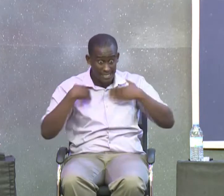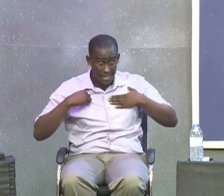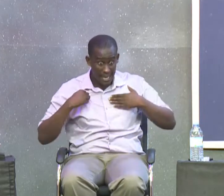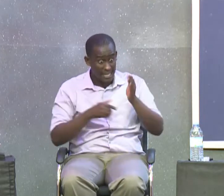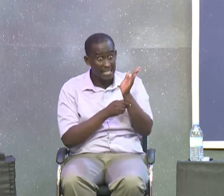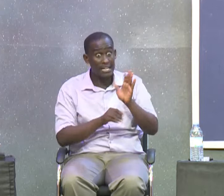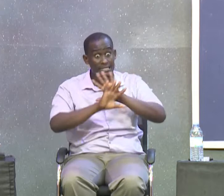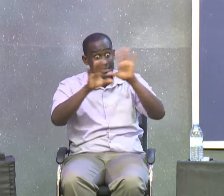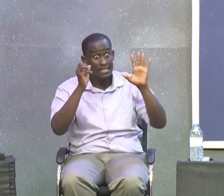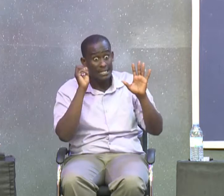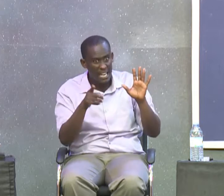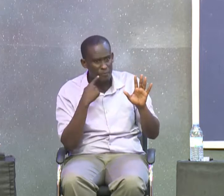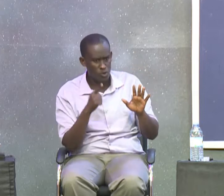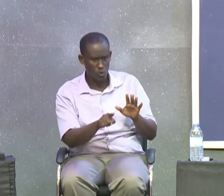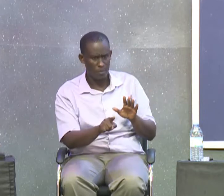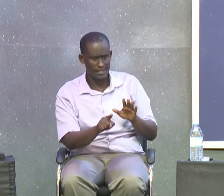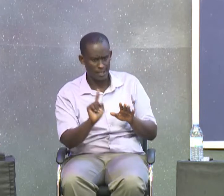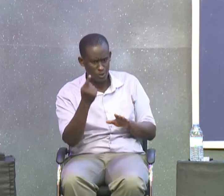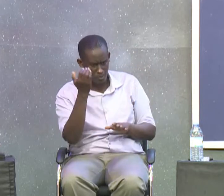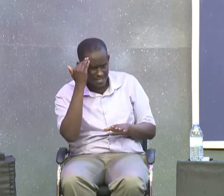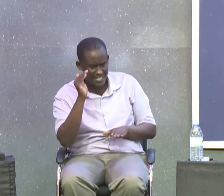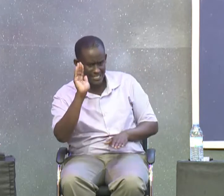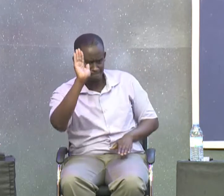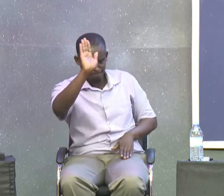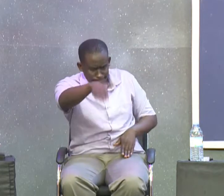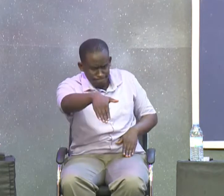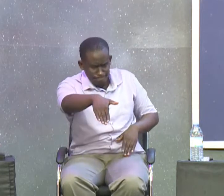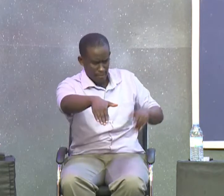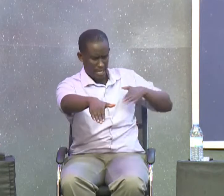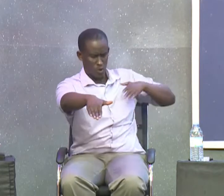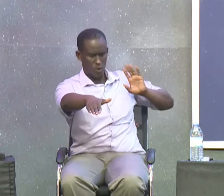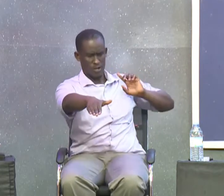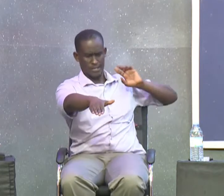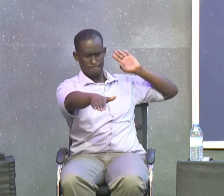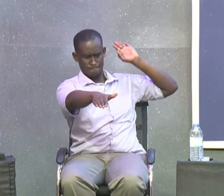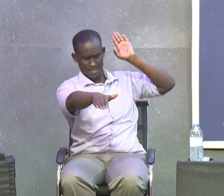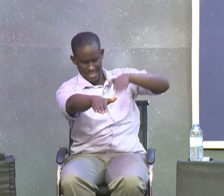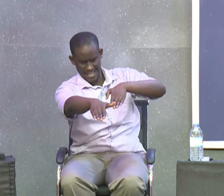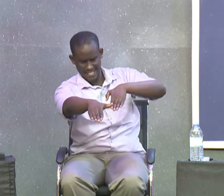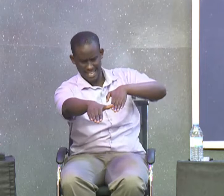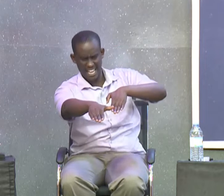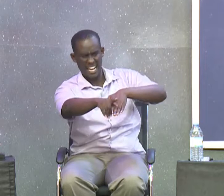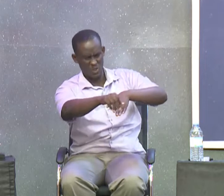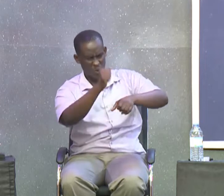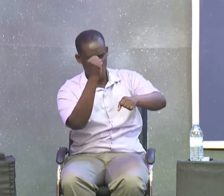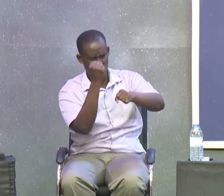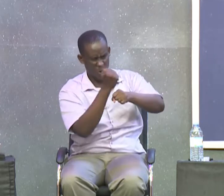ye osobola okumanya nti alinnye wano naawe n'olinnya na wano kati kola